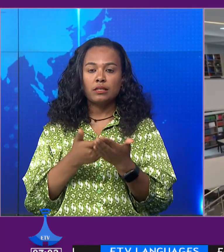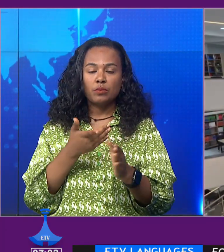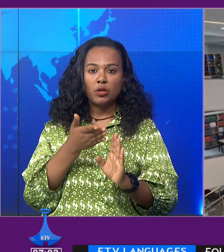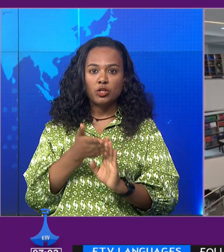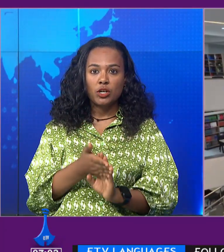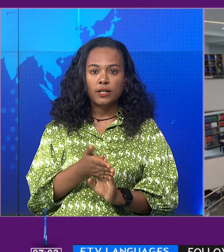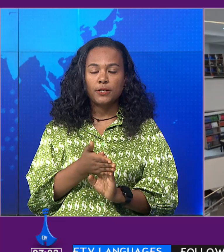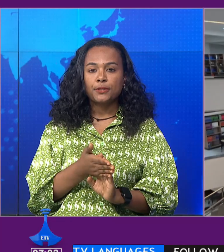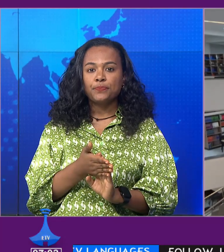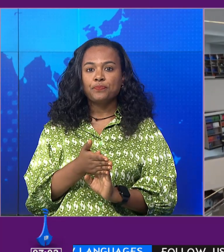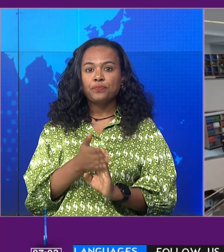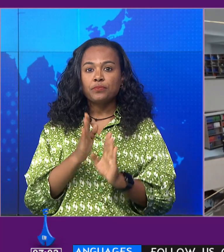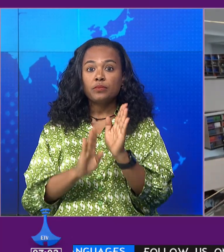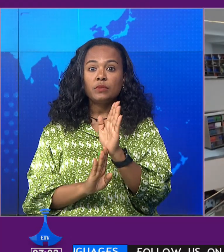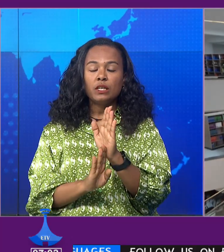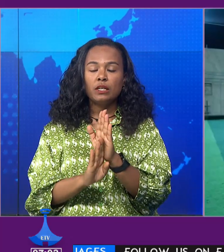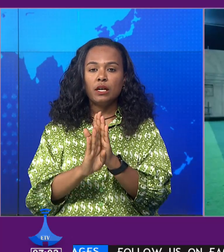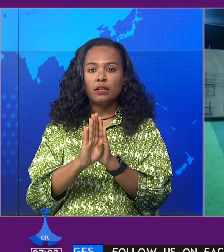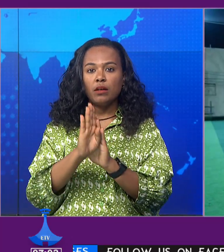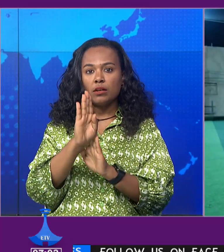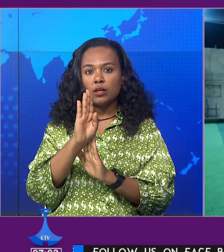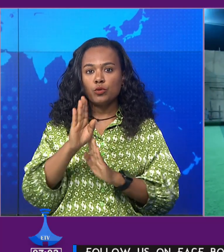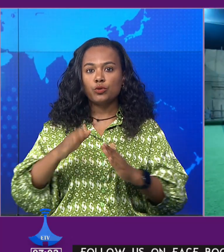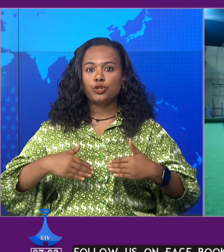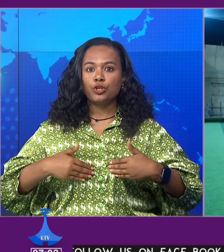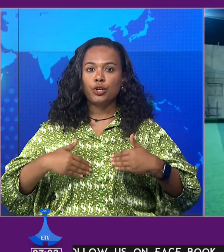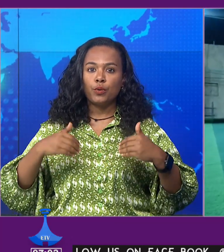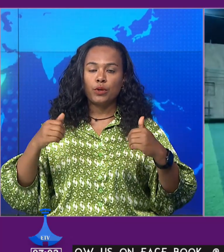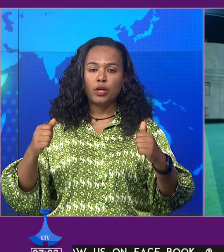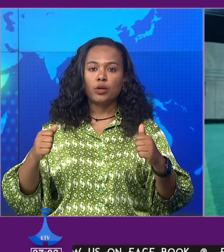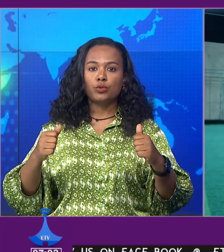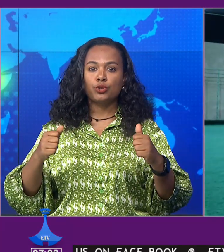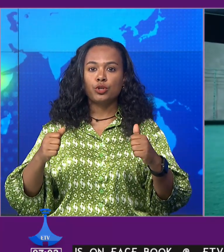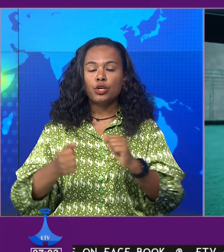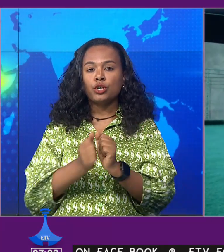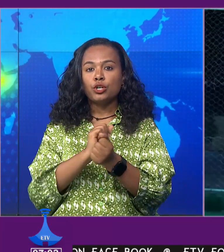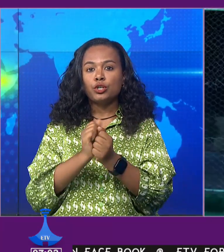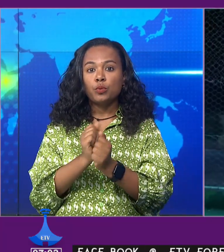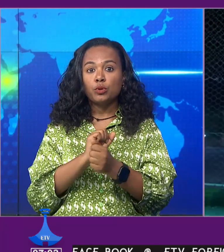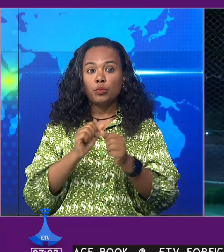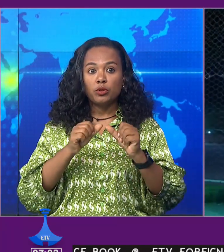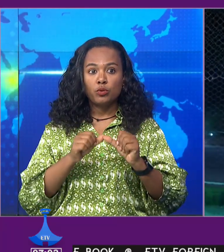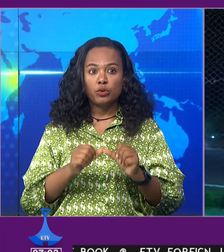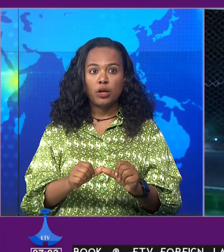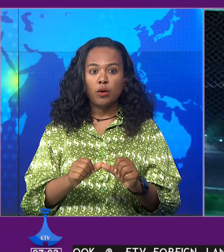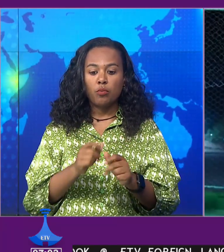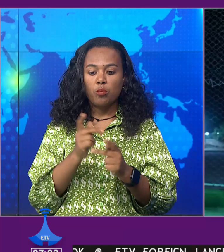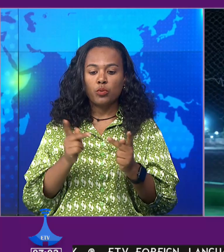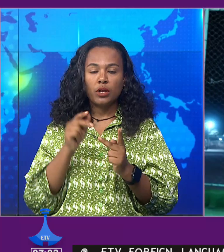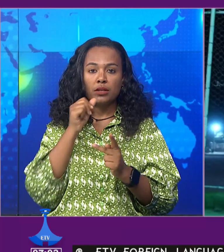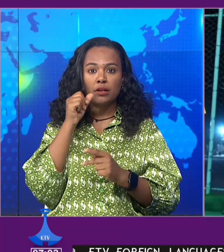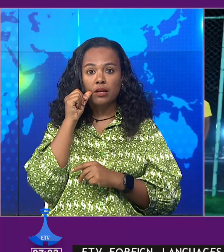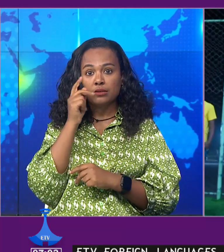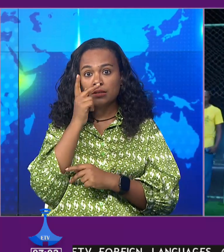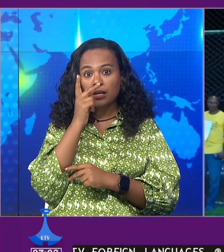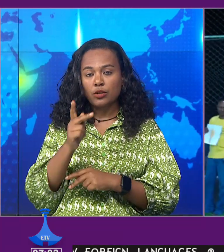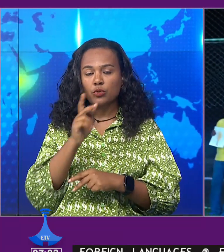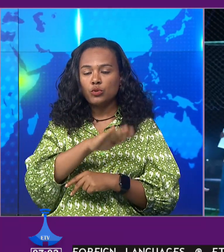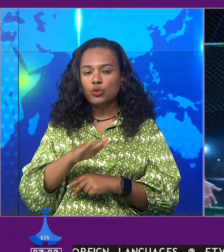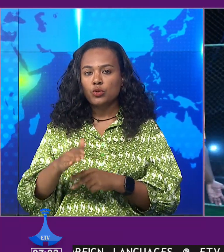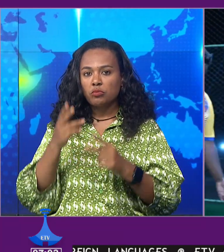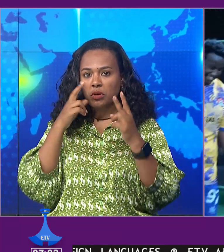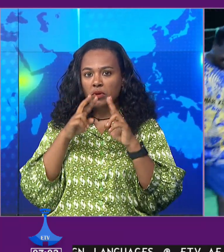ባሻገር ለታዳጊዎች፣ ለወጣቶች የስፖርት ማዘውተሪያ ቦታ ትናንት እንዳየ ነው። ልጆቹን